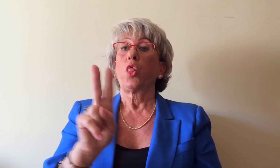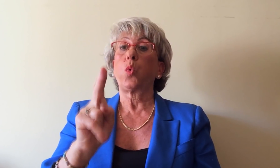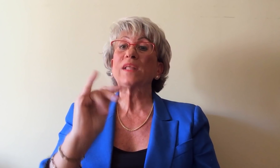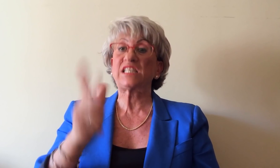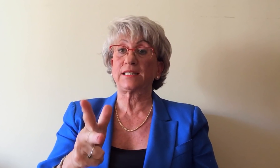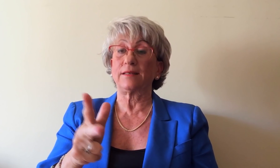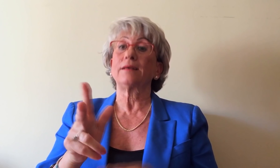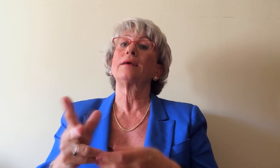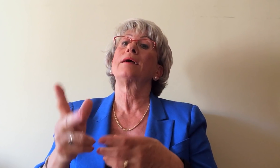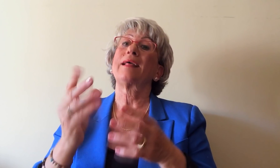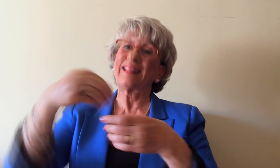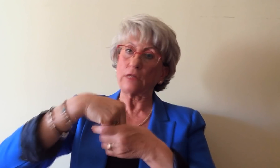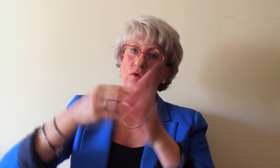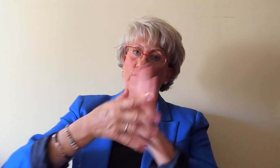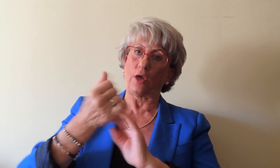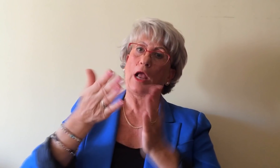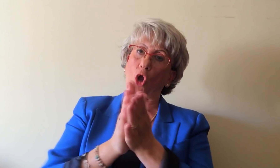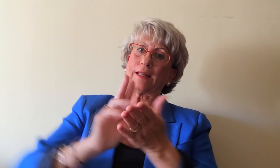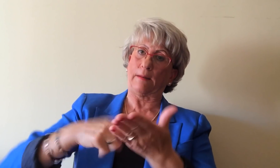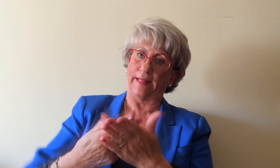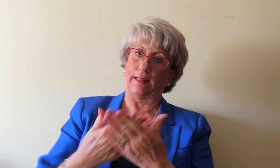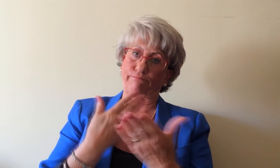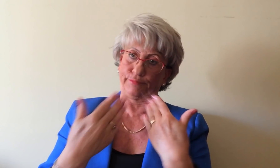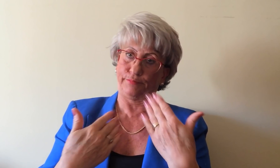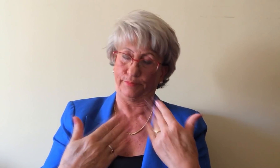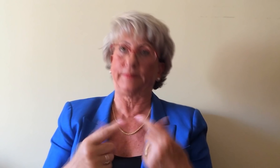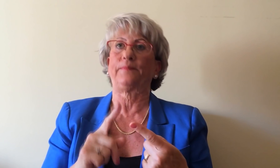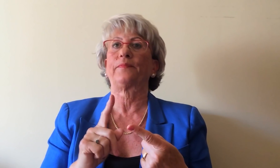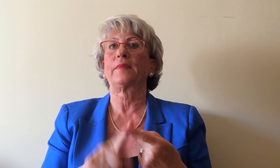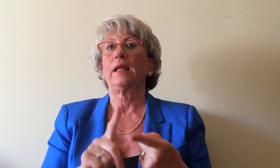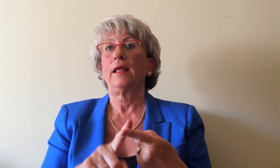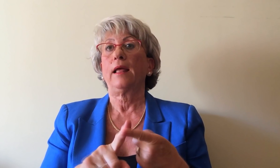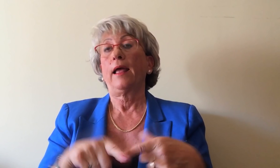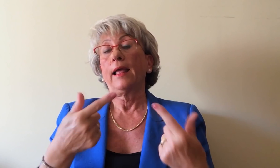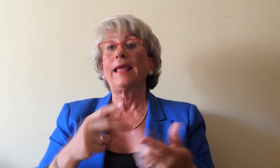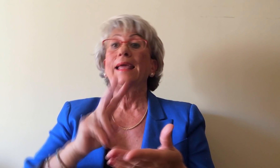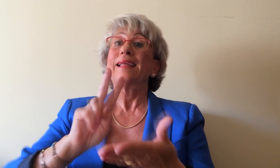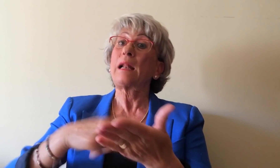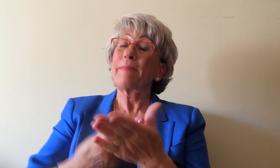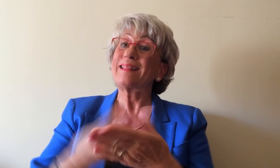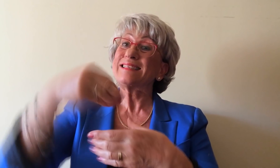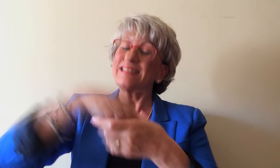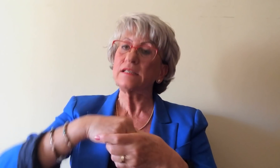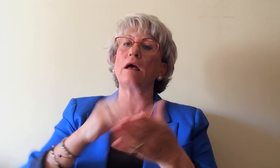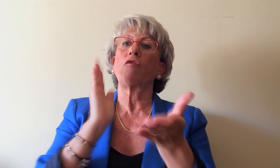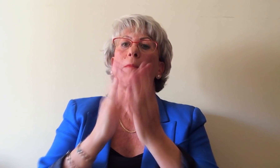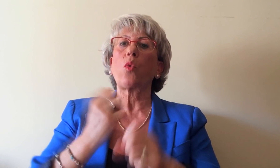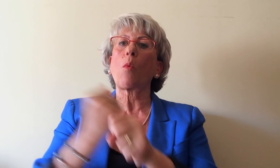les assegurances Zurich per facilitar-ne la comunicació. També es van incorporar intèrprets en